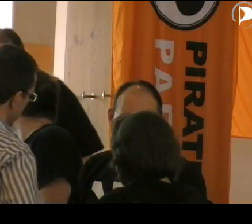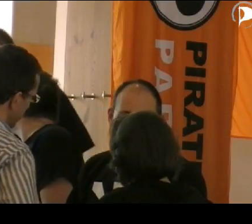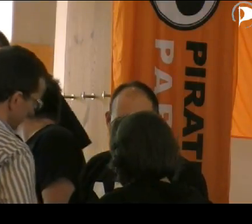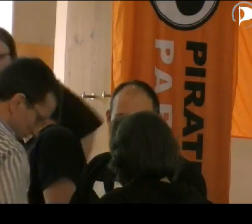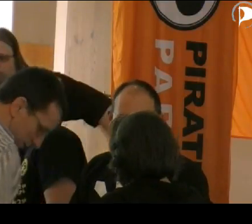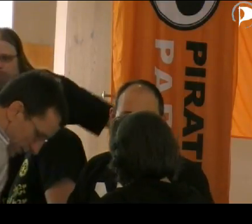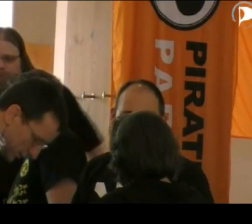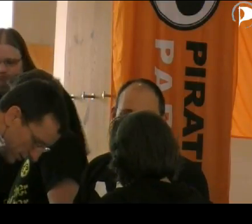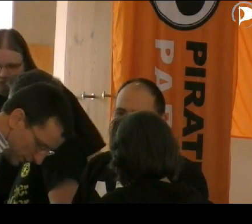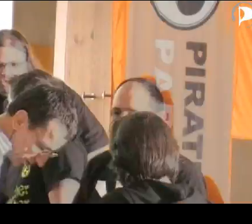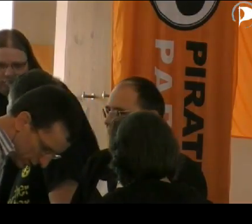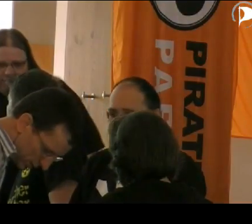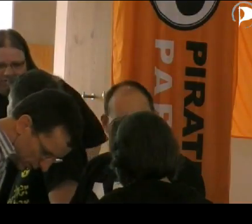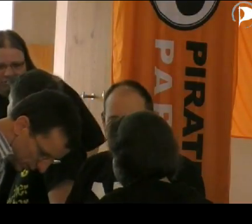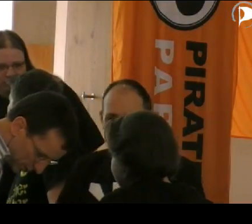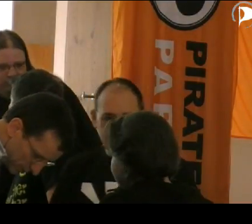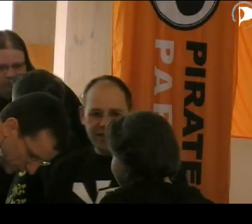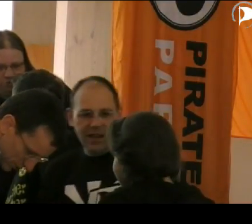unsere rechnungen